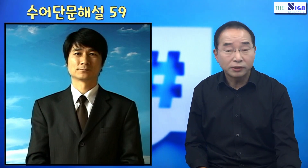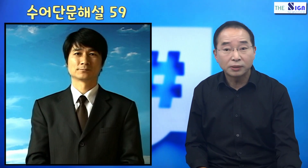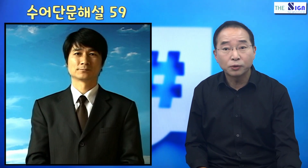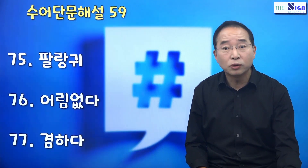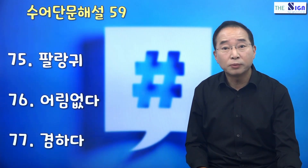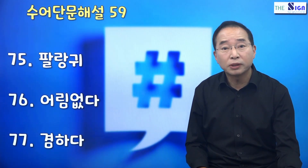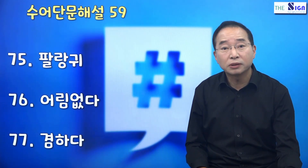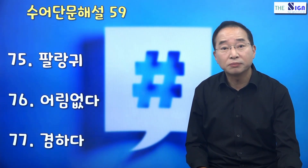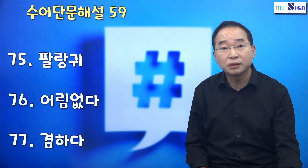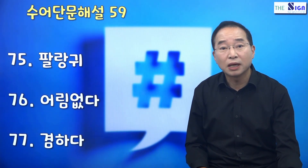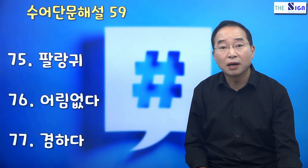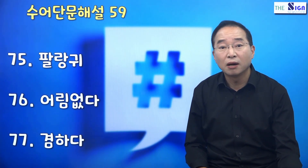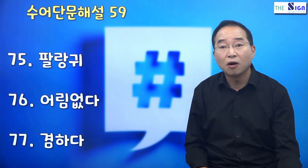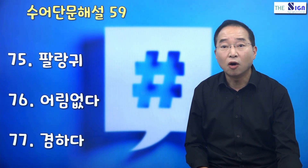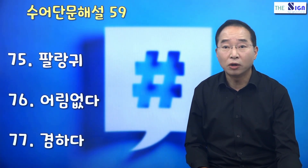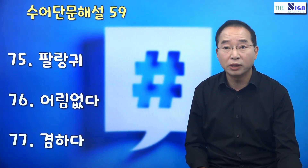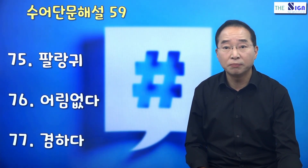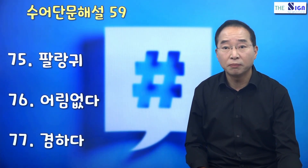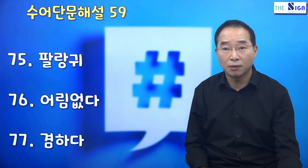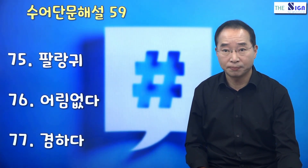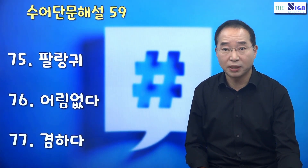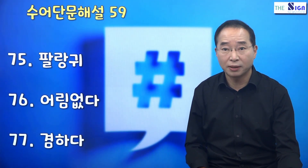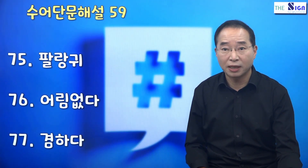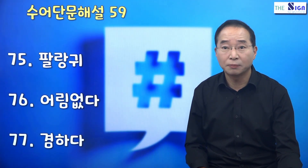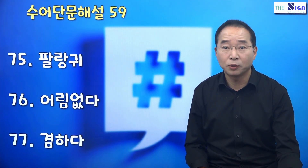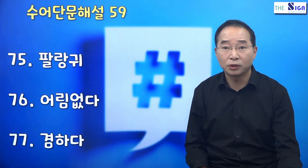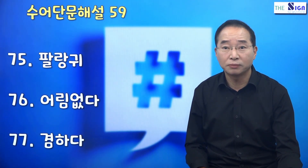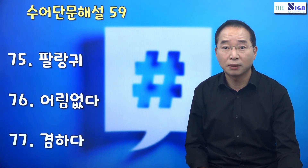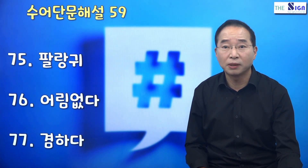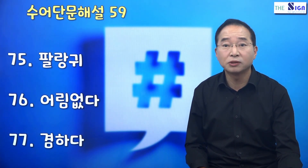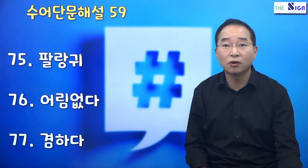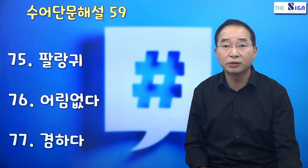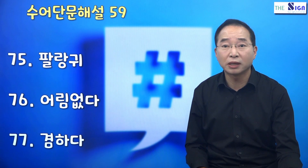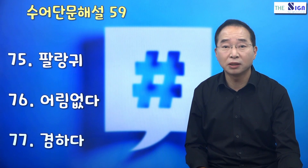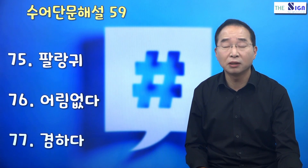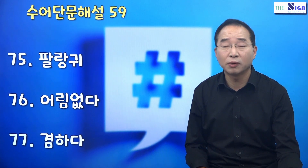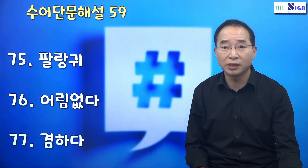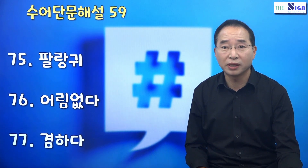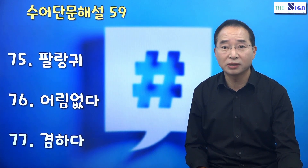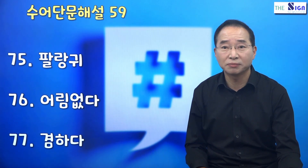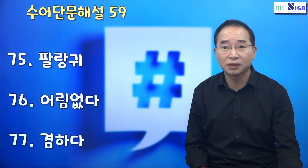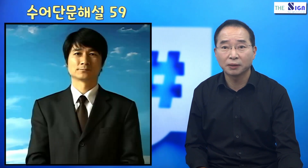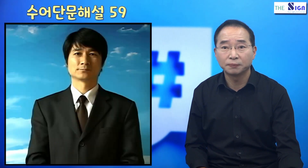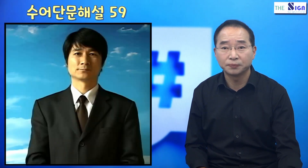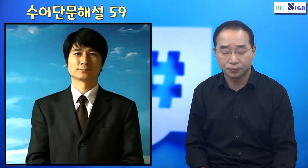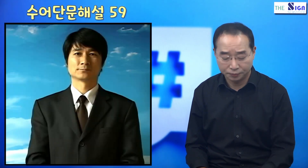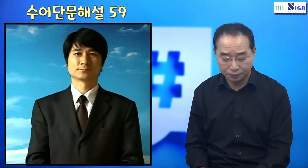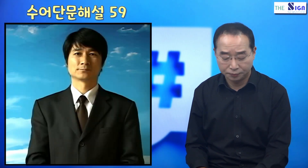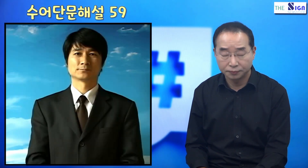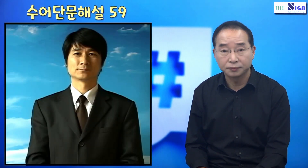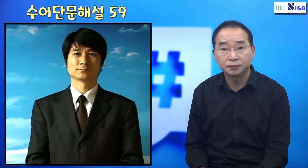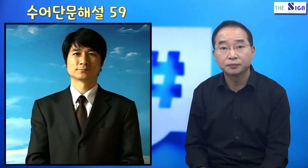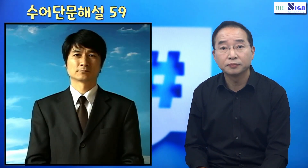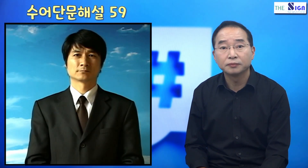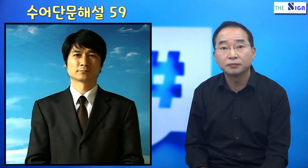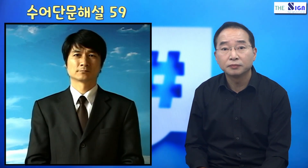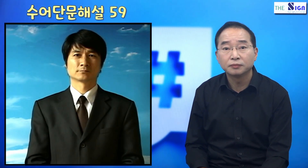자, 두 번째 표현을 보겠습니다. 어림없다라는 표현입니다. 먼저 영상을 확인하겠습니다.